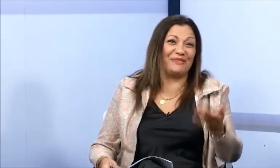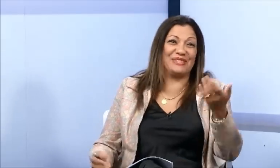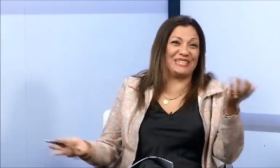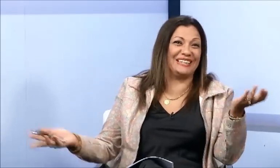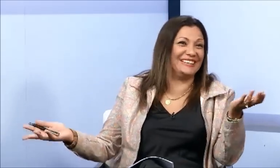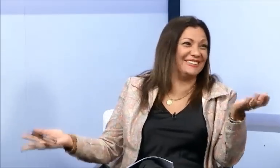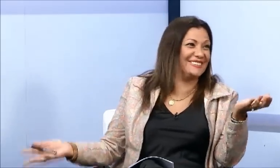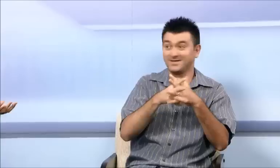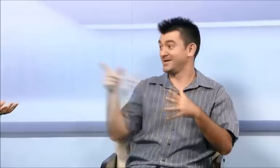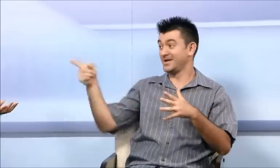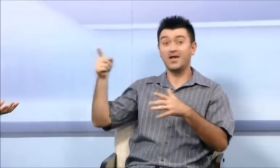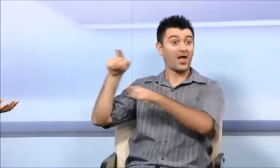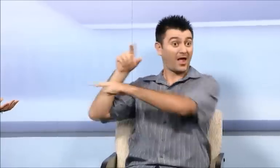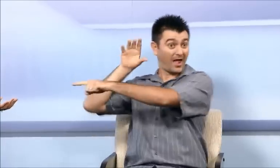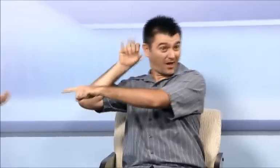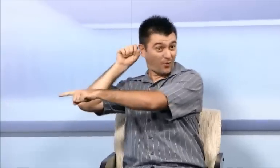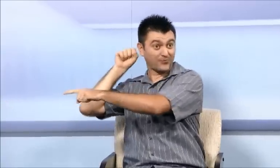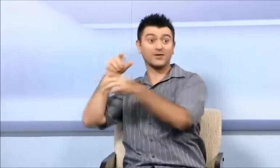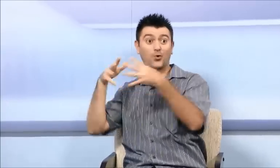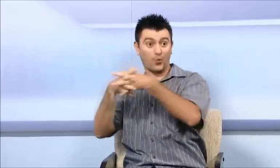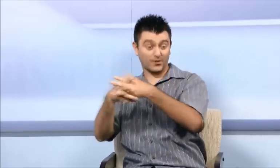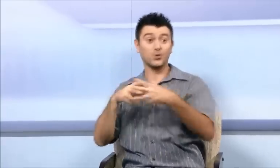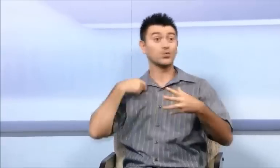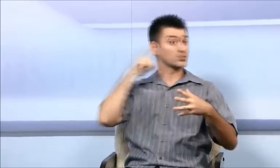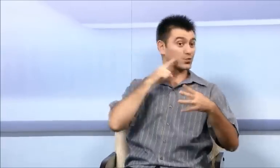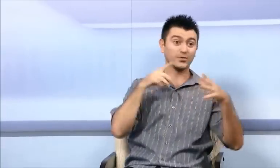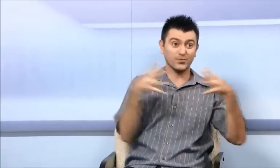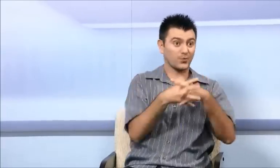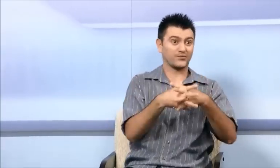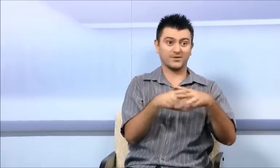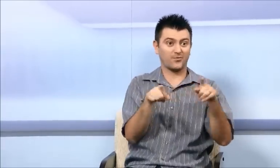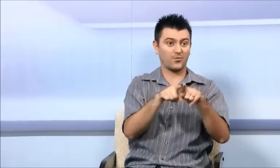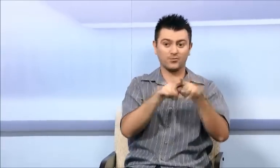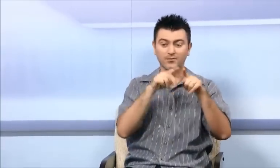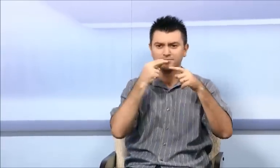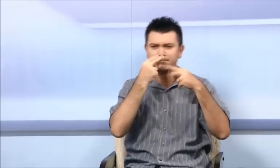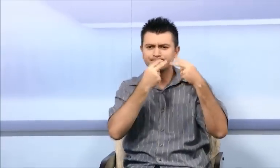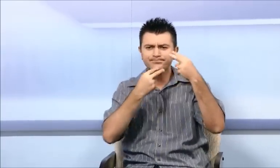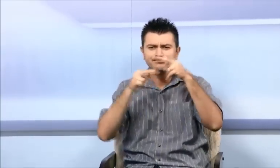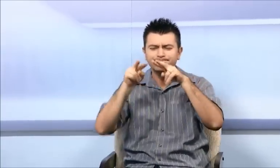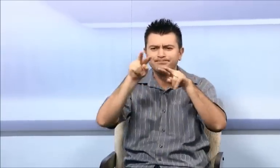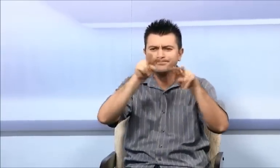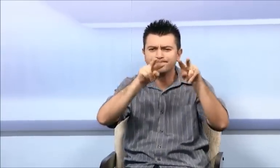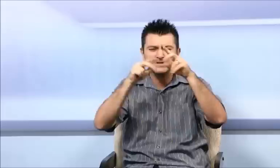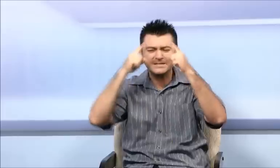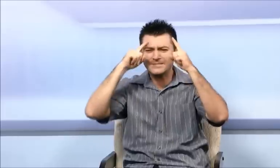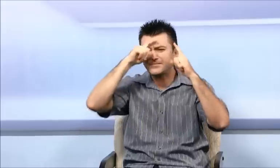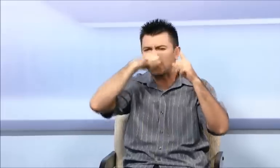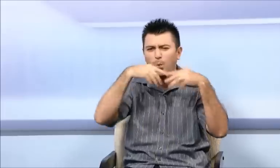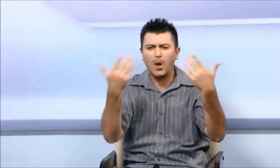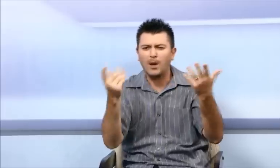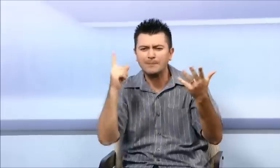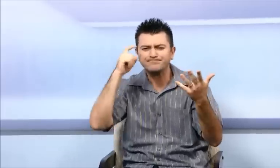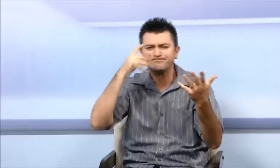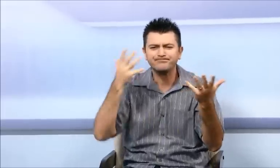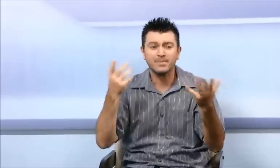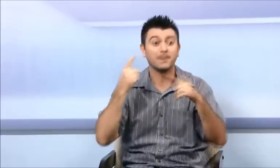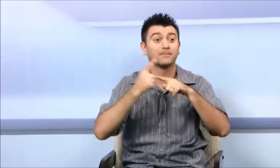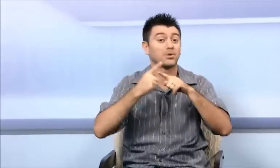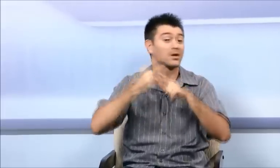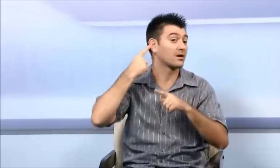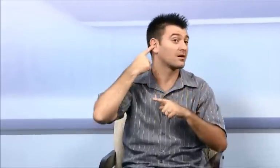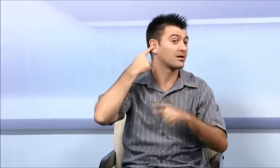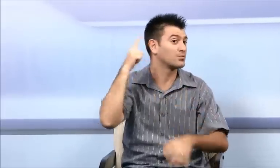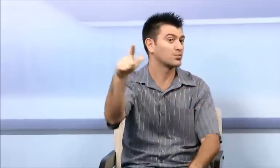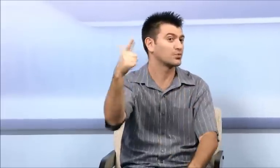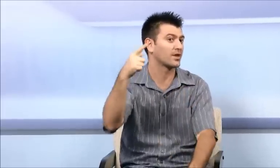Vai estar me Então xingando, pode ser eu não diversas sei, né? palavras. E sem o som, o movimento da boca é o mesmo. É verdade. Então quando você vai fazer leitura labial,